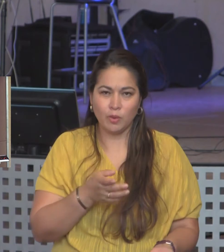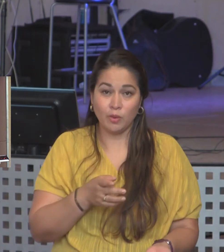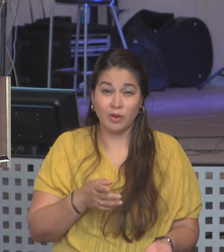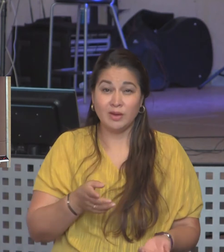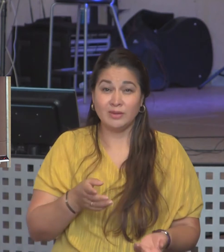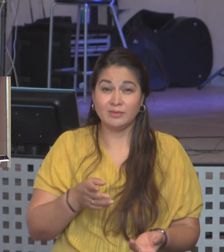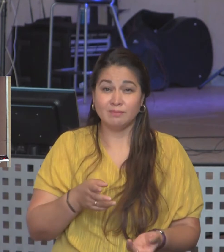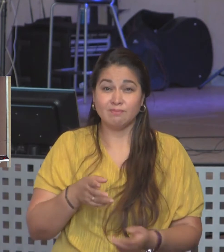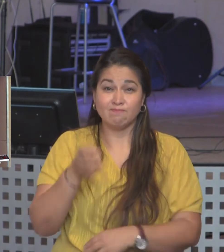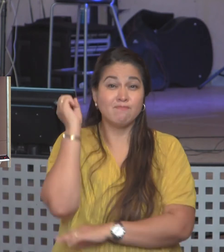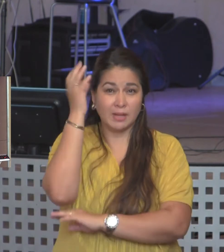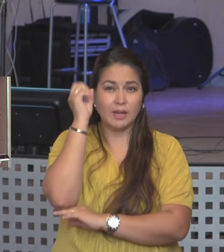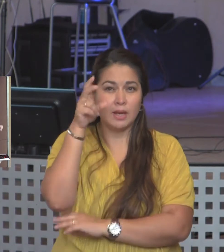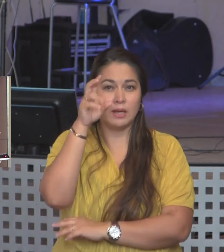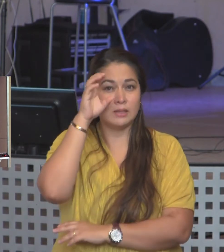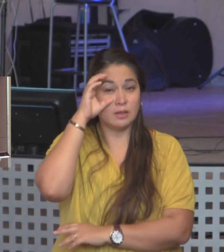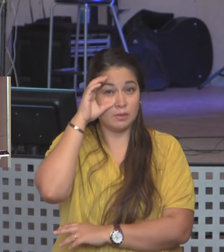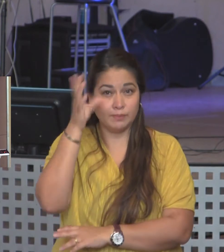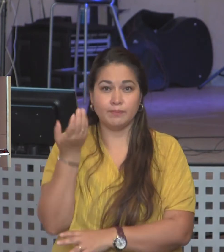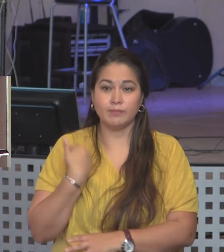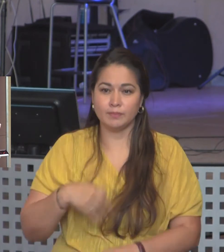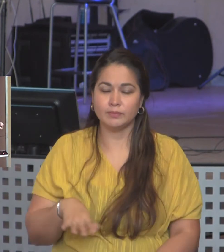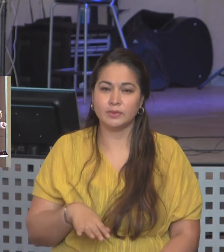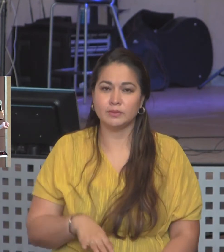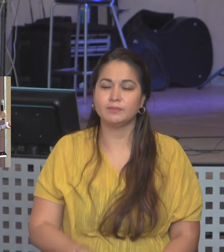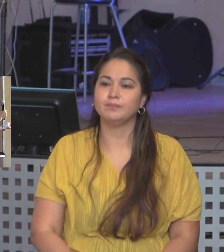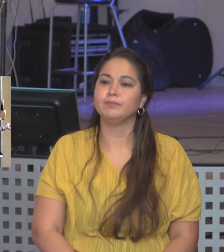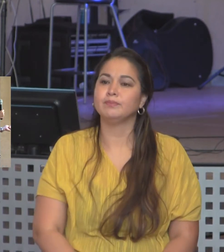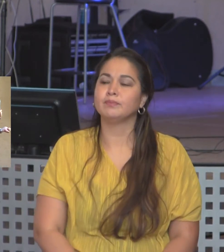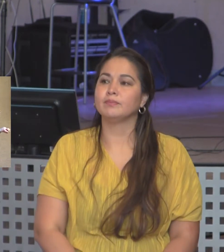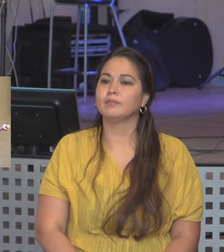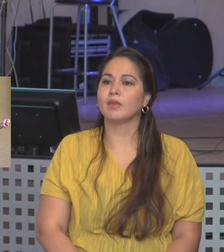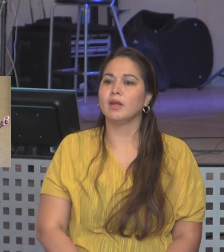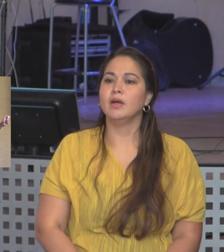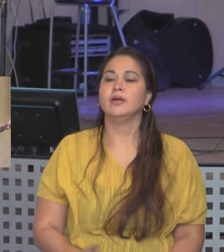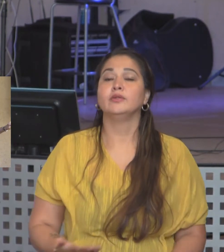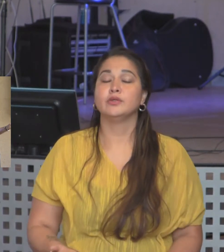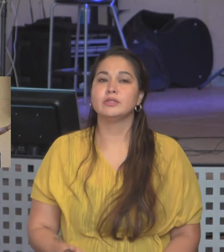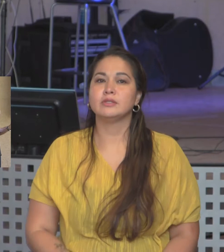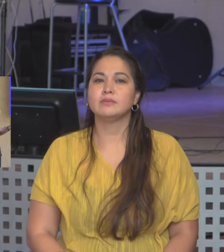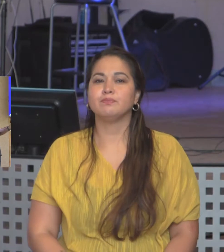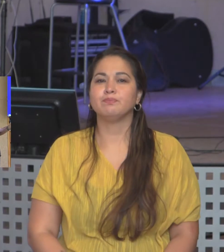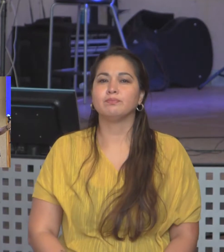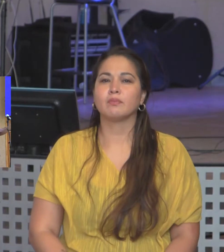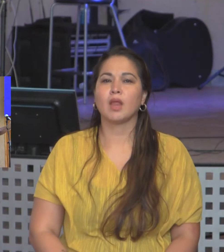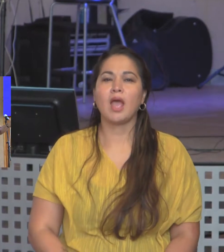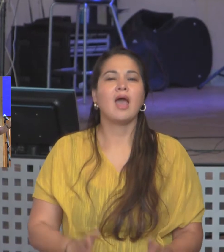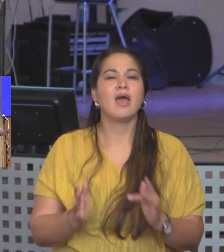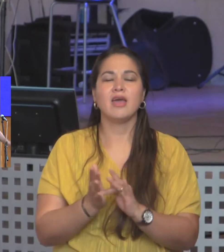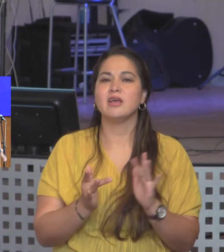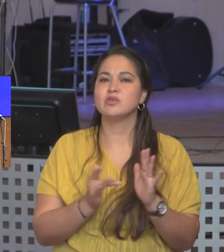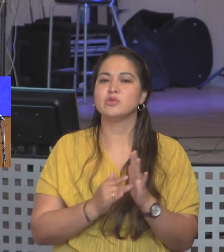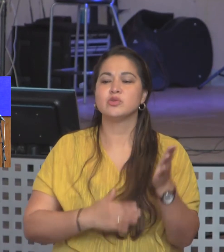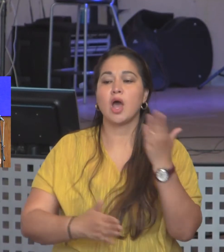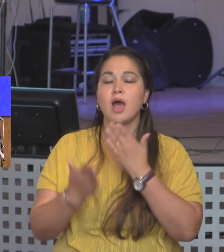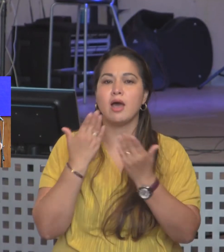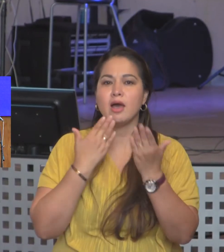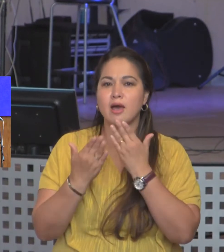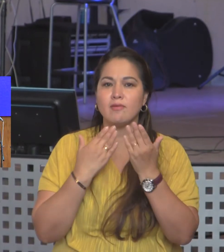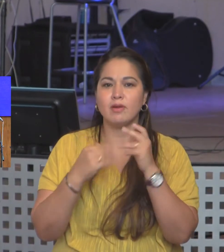que hay diferencia en cómo hablaron los profetas a cómo habla Jesucristo en estos